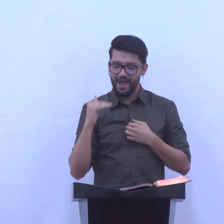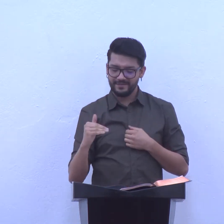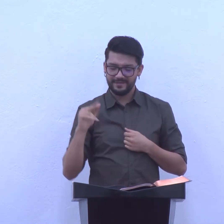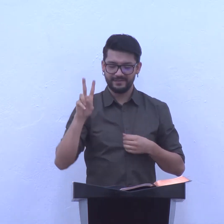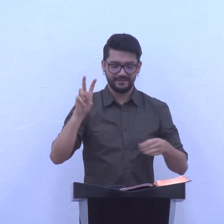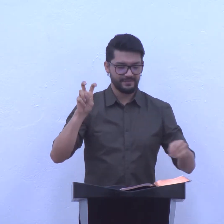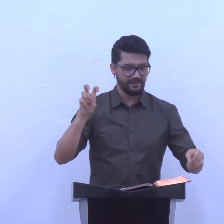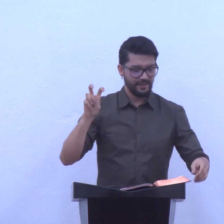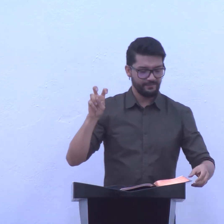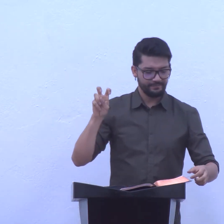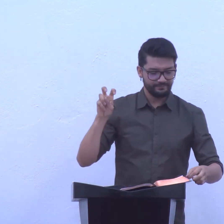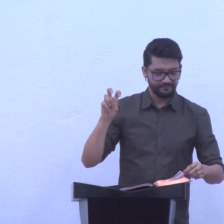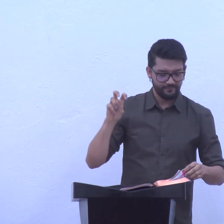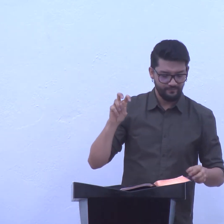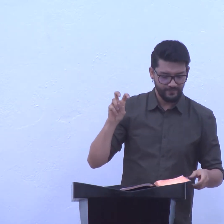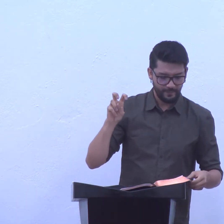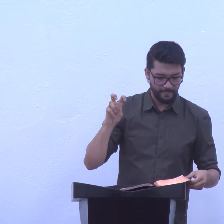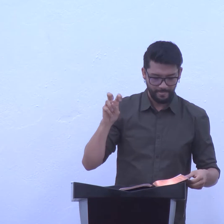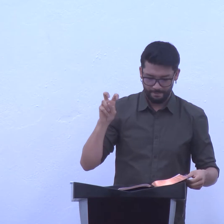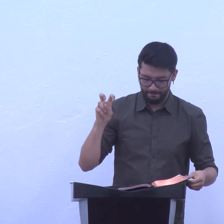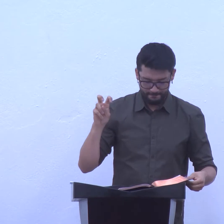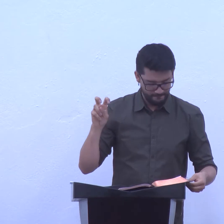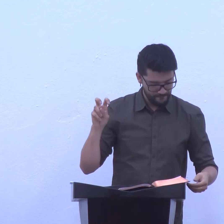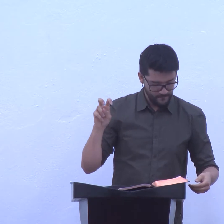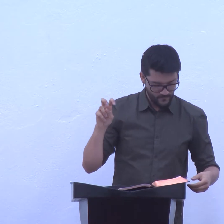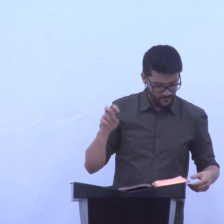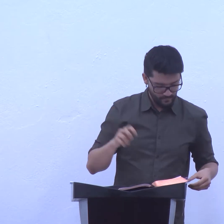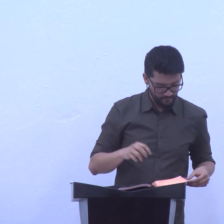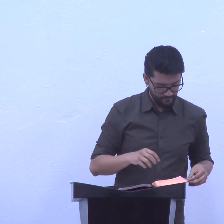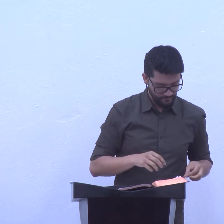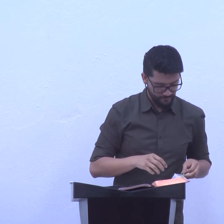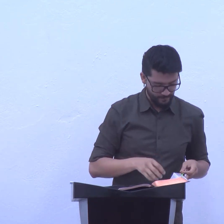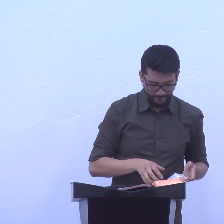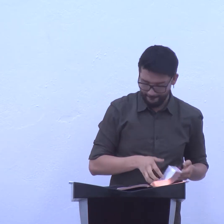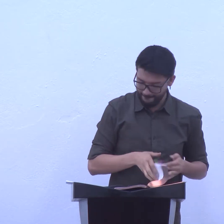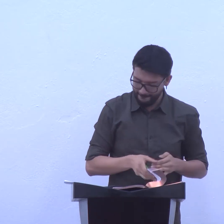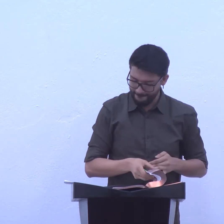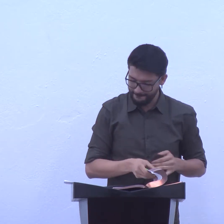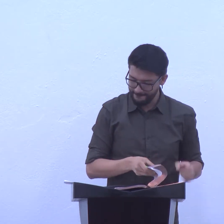Éxodo capítulo 17 y vamos a leerlo todo.